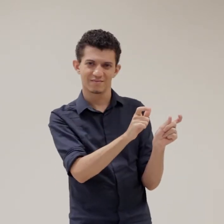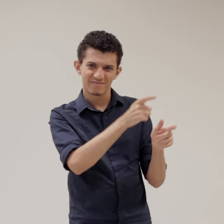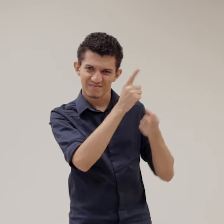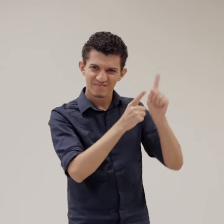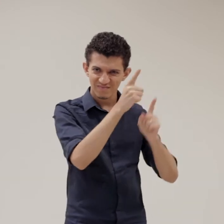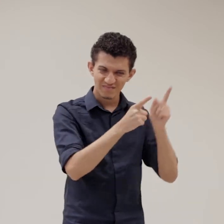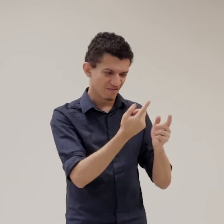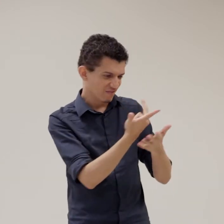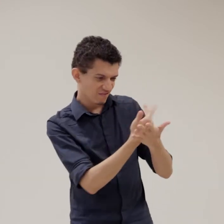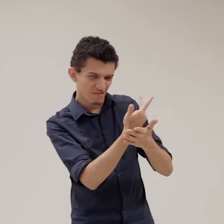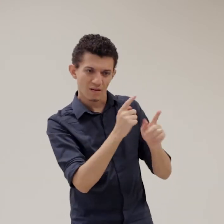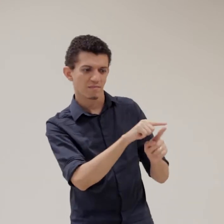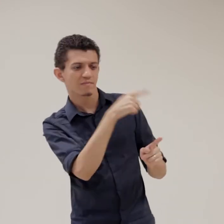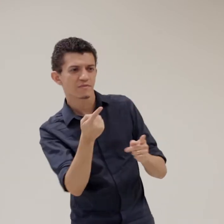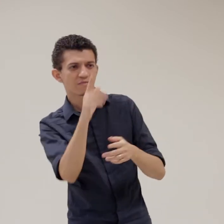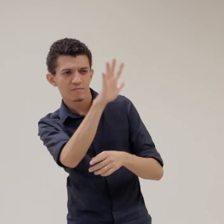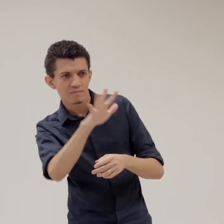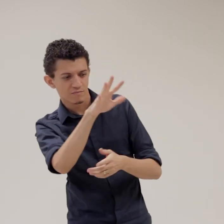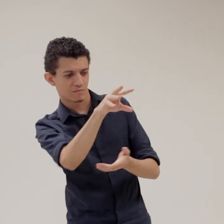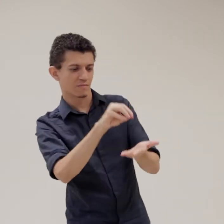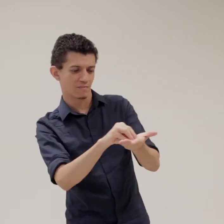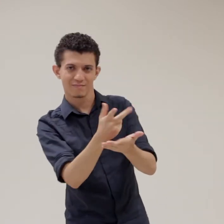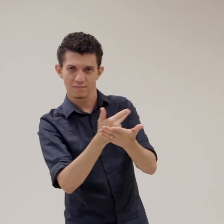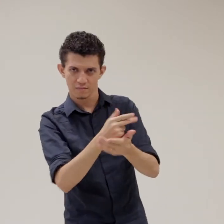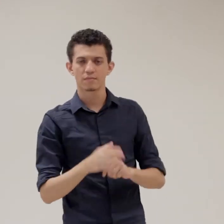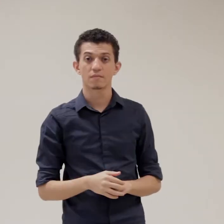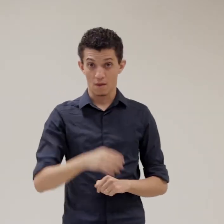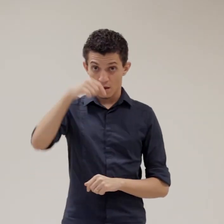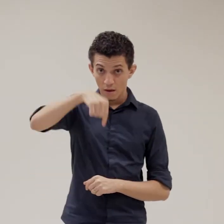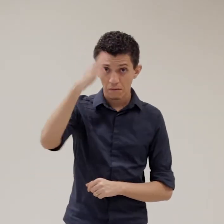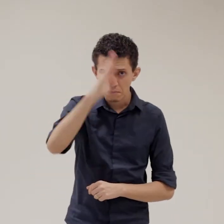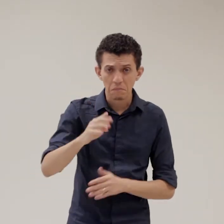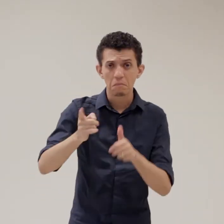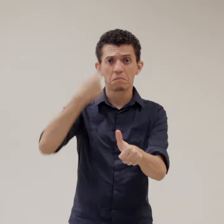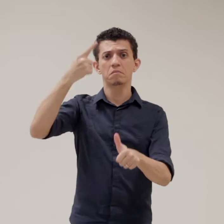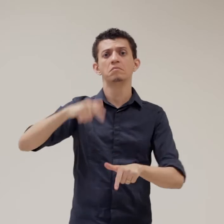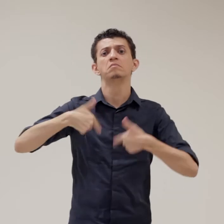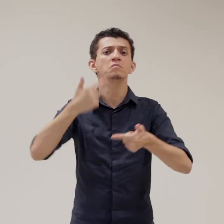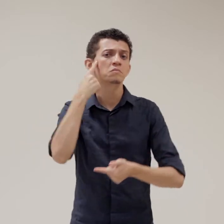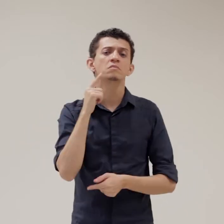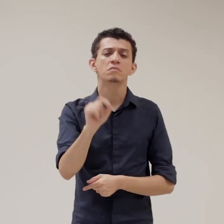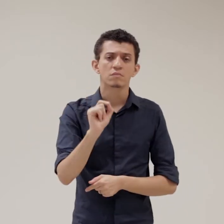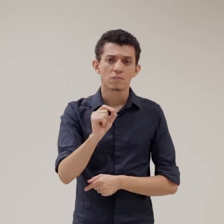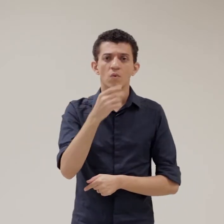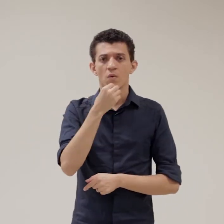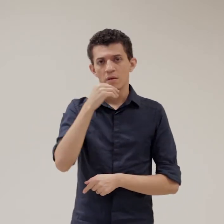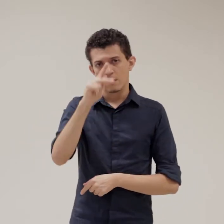que nos anos 1940 percorreu o país expandindo a assistência religiosa católica entre os surdos brasileiros. 10